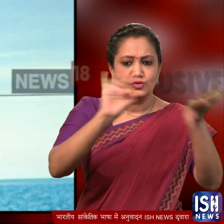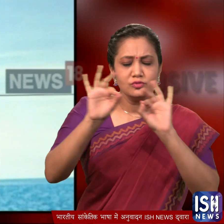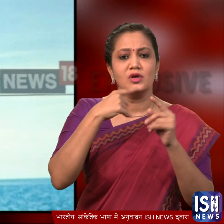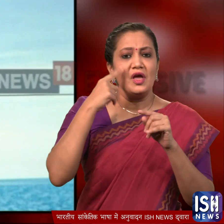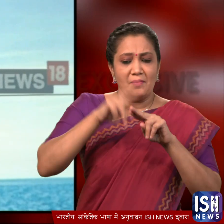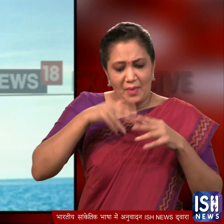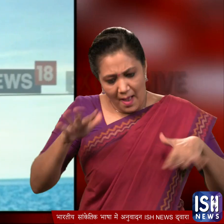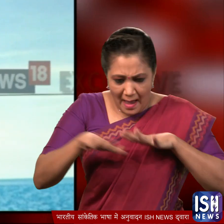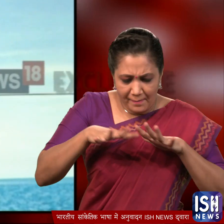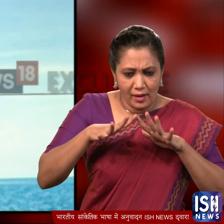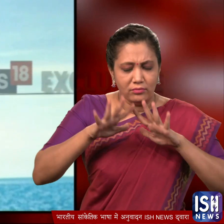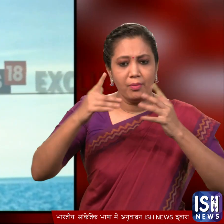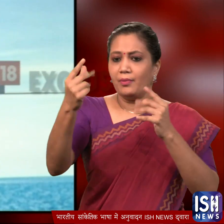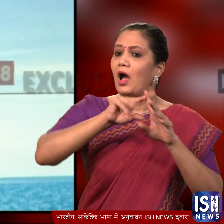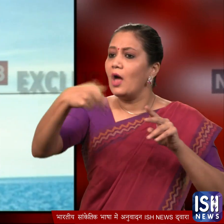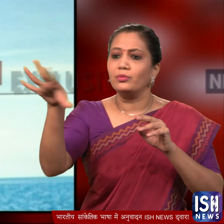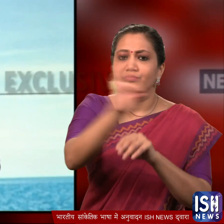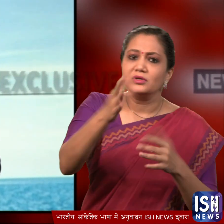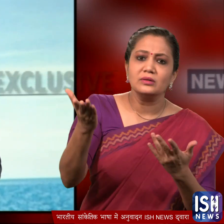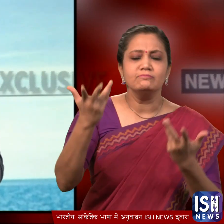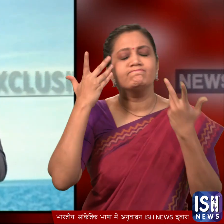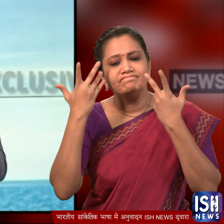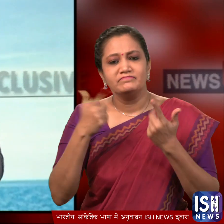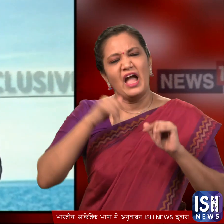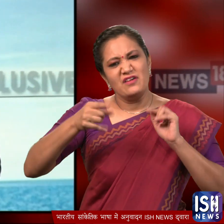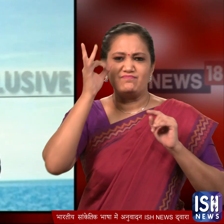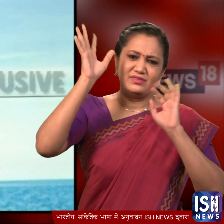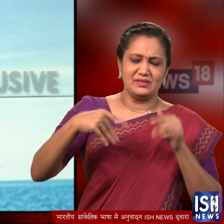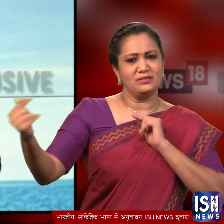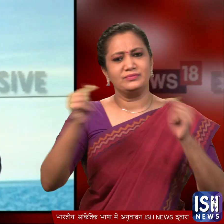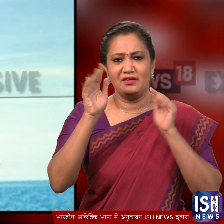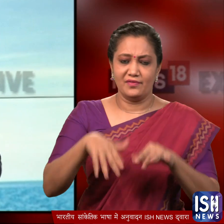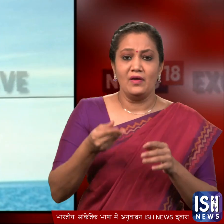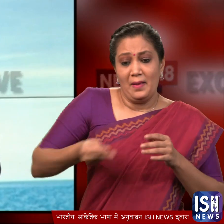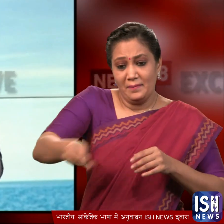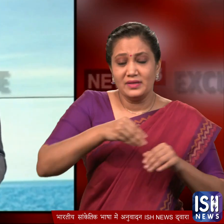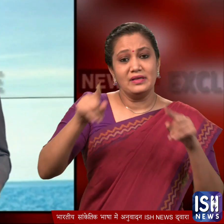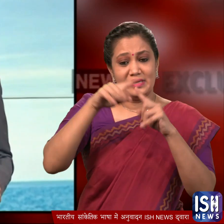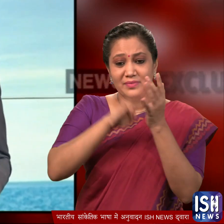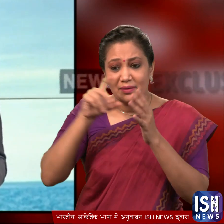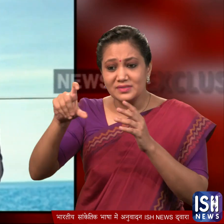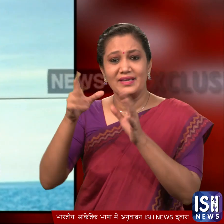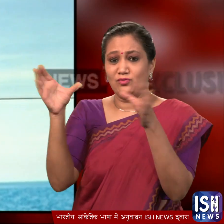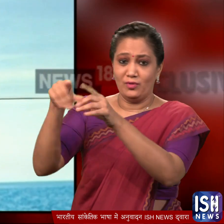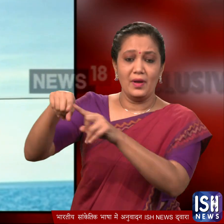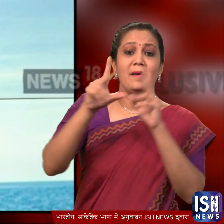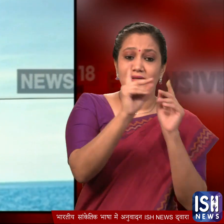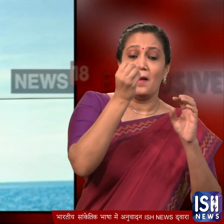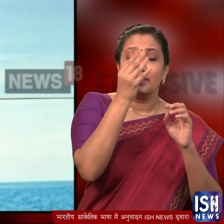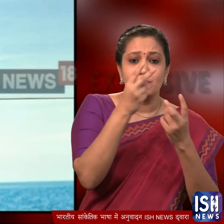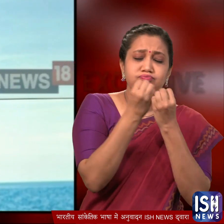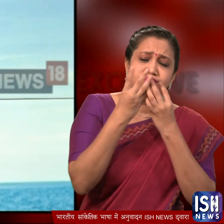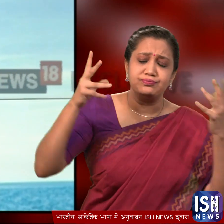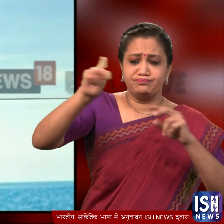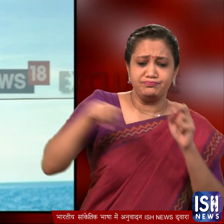नेताओं को टिकट ना मिले तो उनकी और उनके समर्थकों की नाराजगी सामान्य बात है। पश्चिम बंगाल में टीएमसी छोड़कर बीजेपी में आए